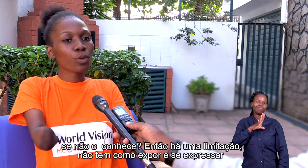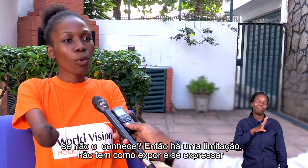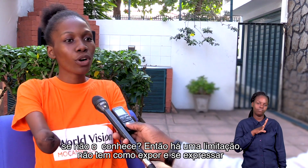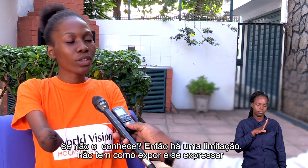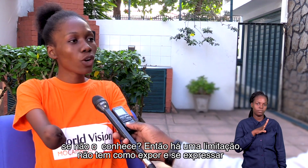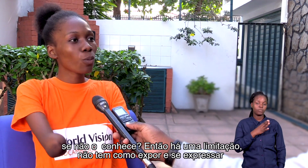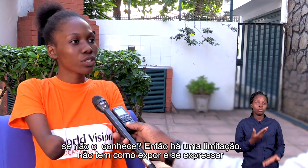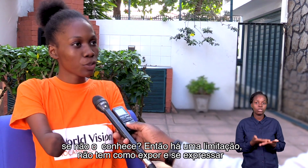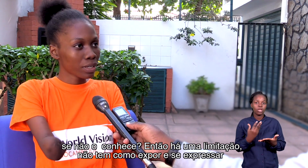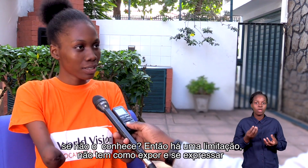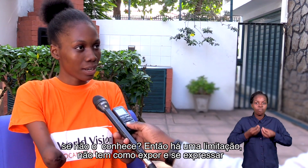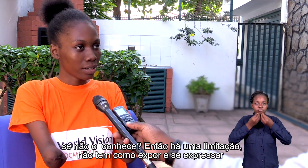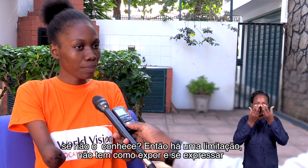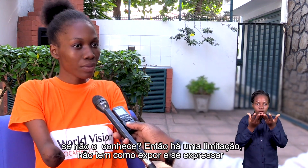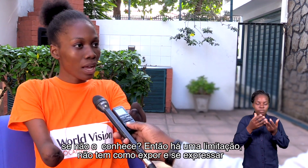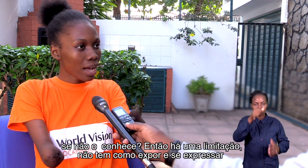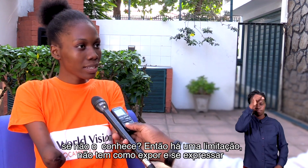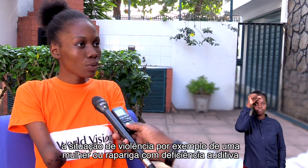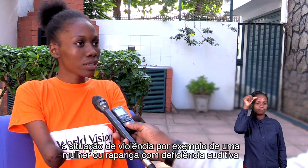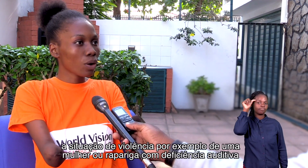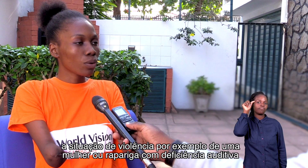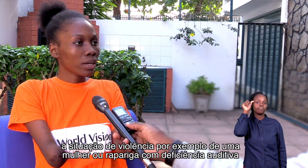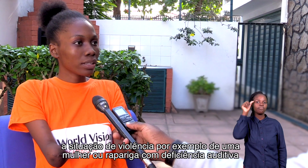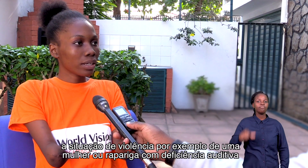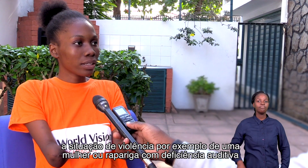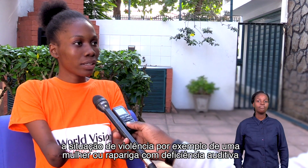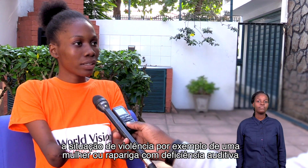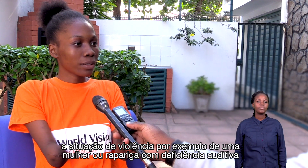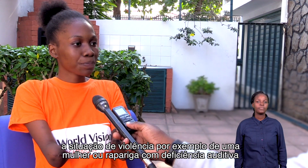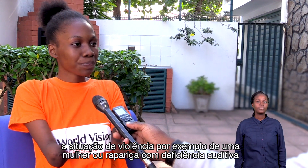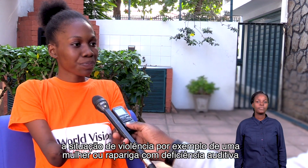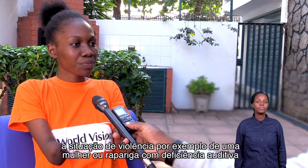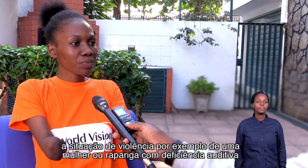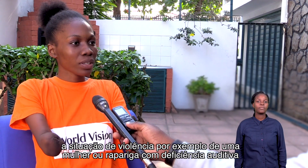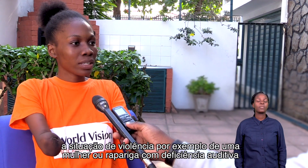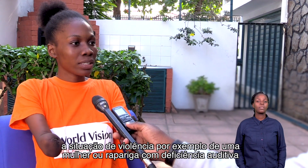como expor, não tem como se expressar. A situação